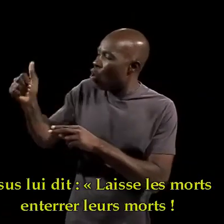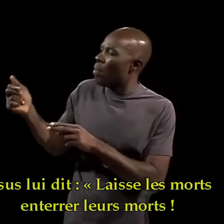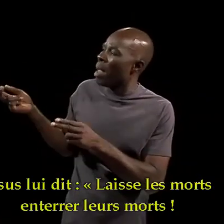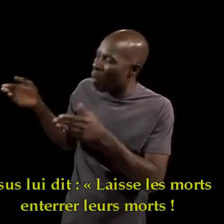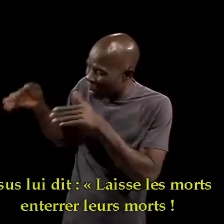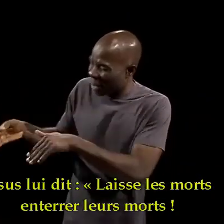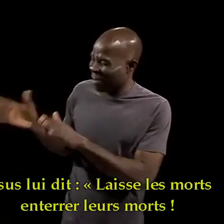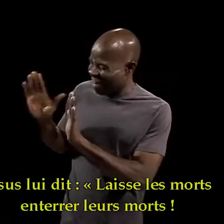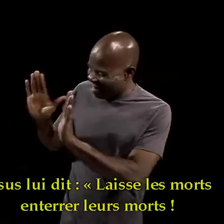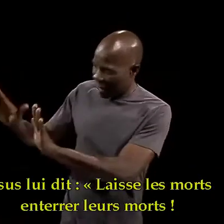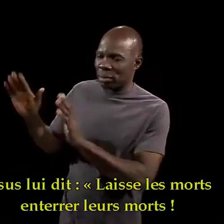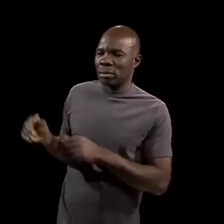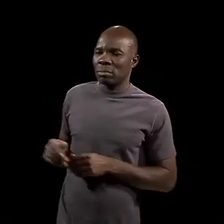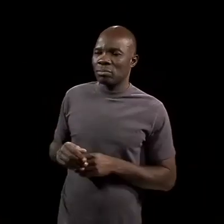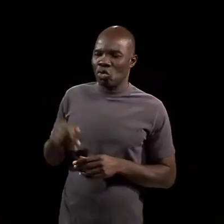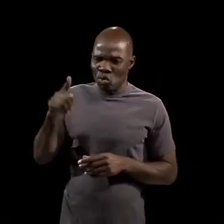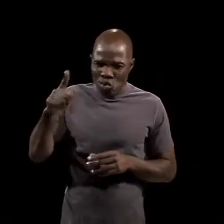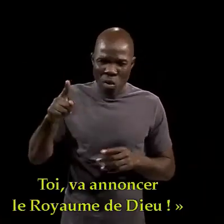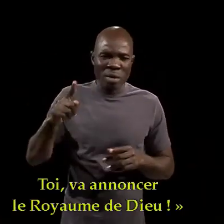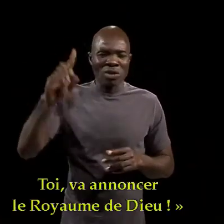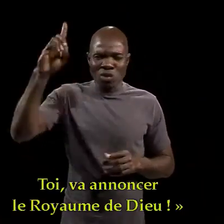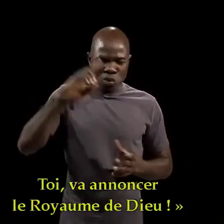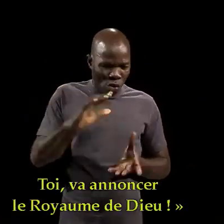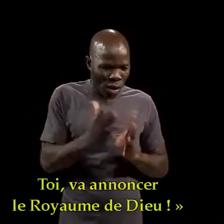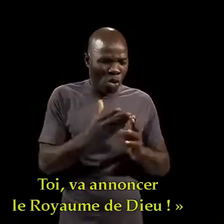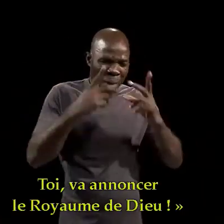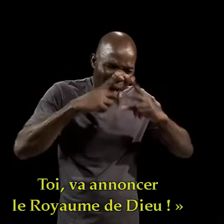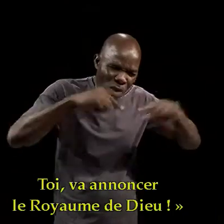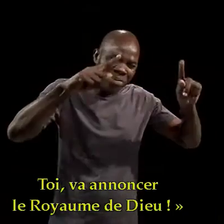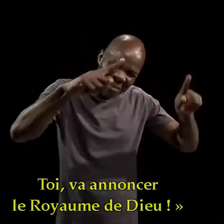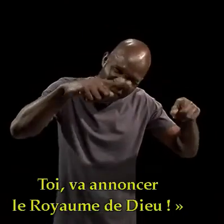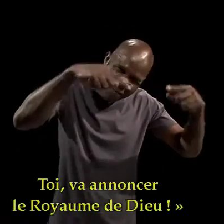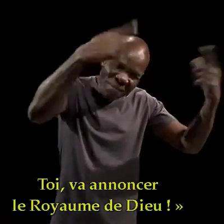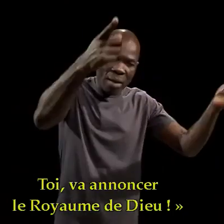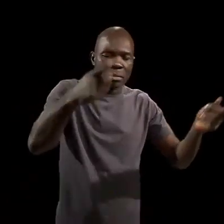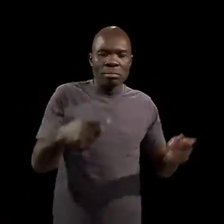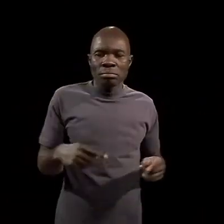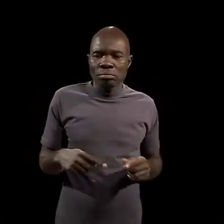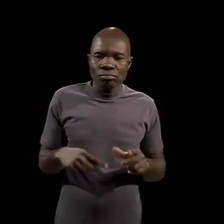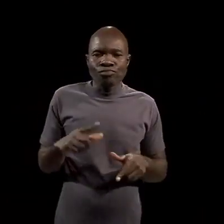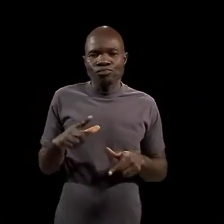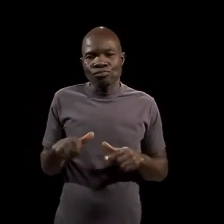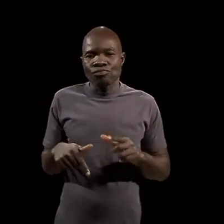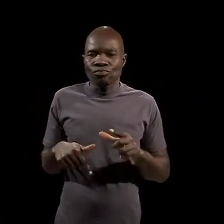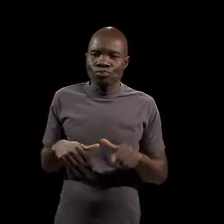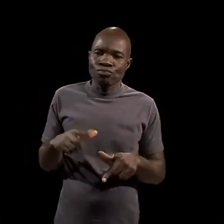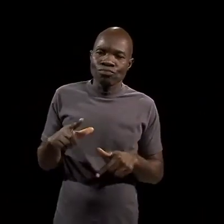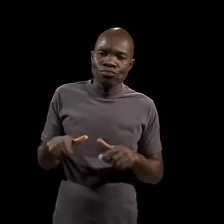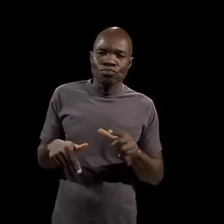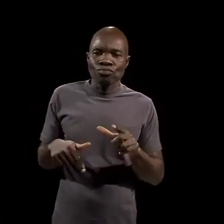Jésus lui dit, Laisse les morts enterrer leurs morts. Toi, va annoncer le royaume de Dieu. Ils sont en